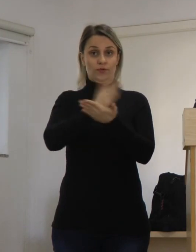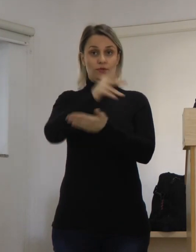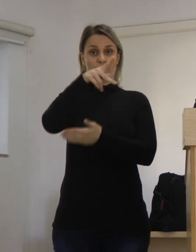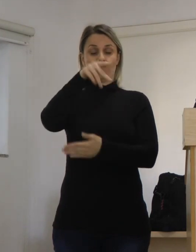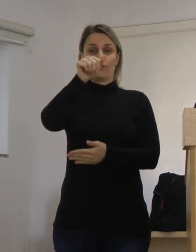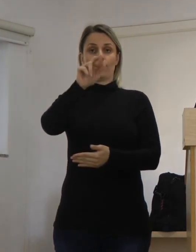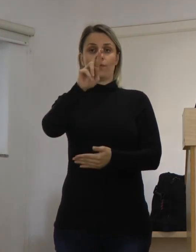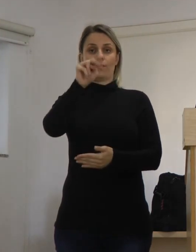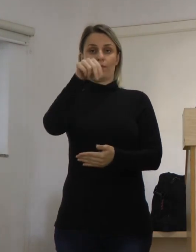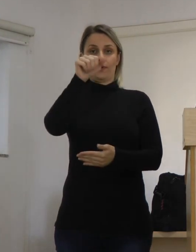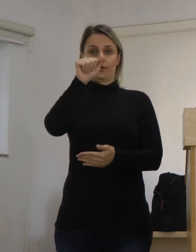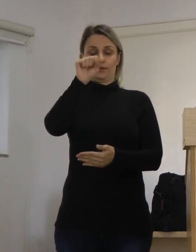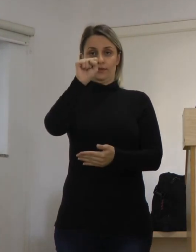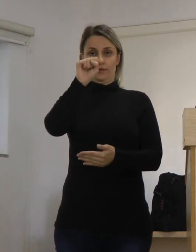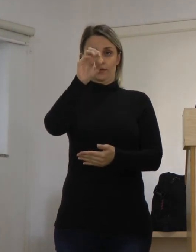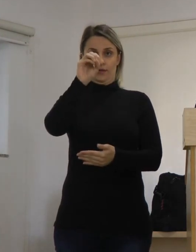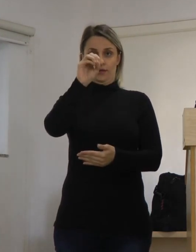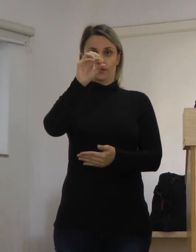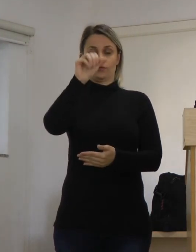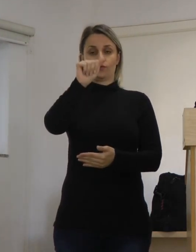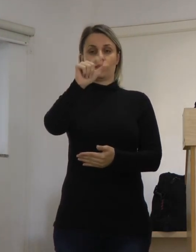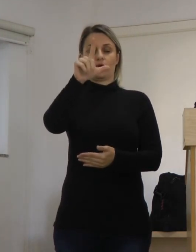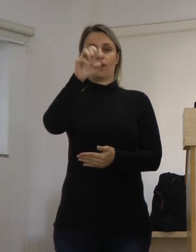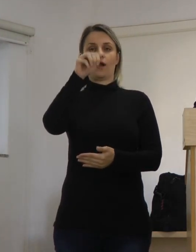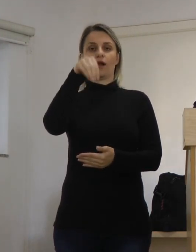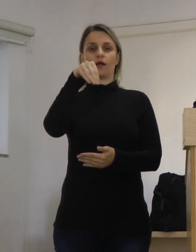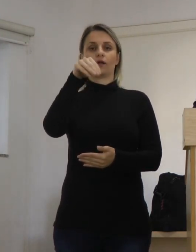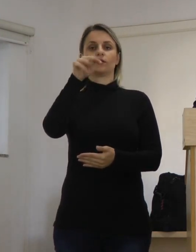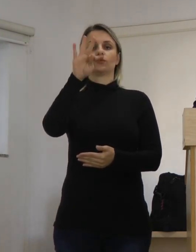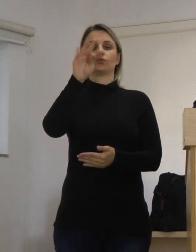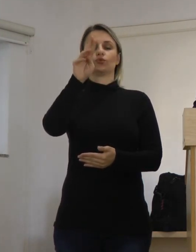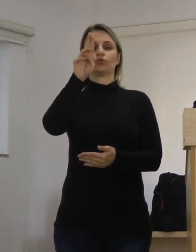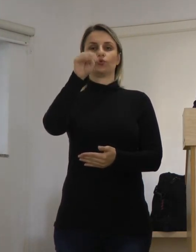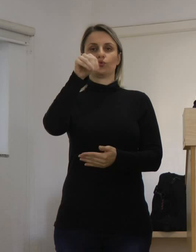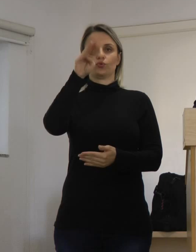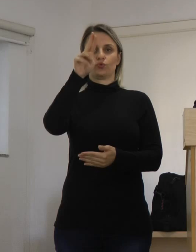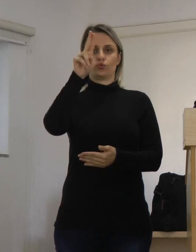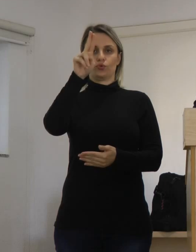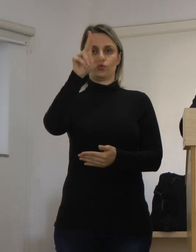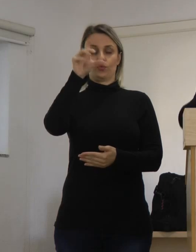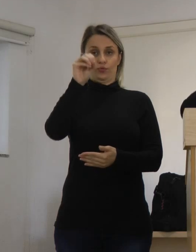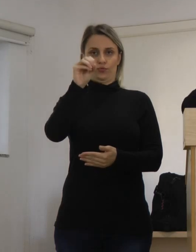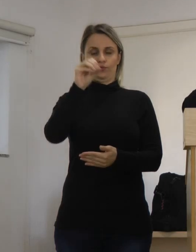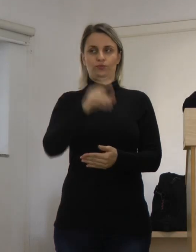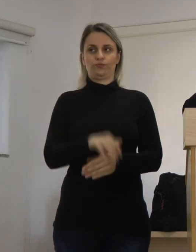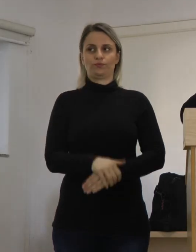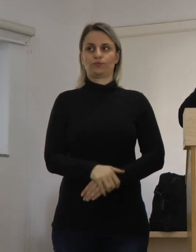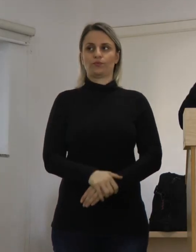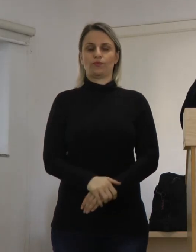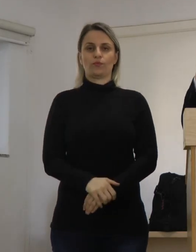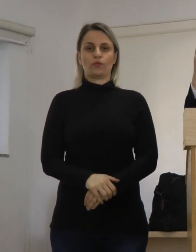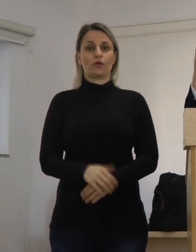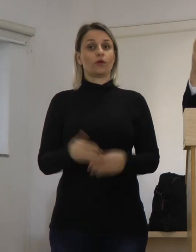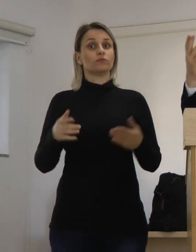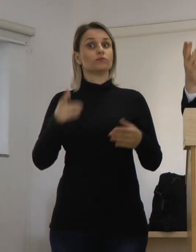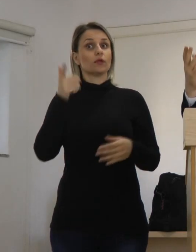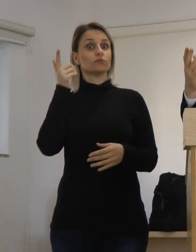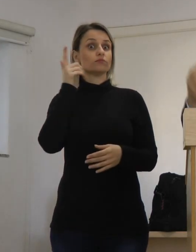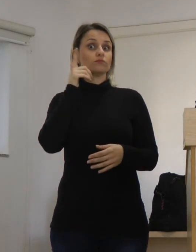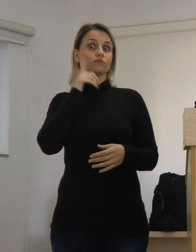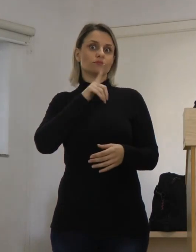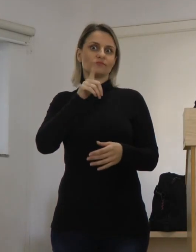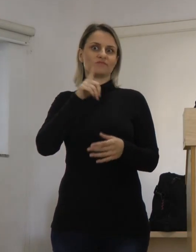Túmulo, da editora da Federação Espírita Brasileira. Ele agora, enxergando perfeitamente no